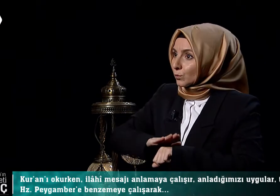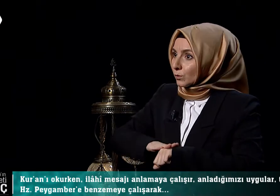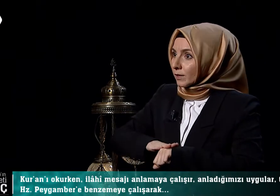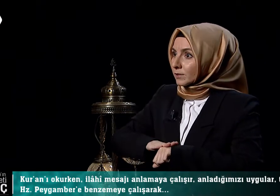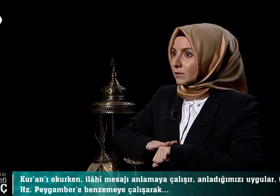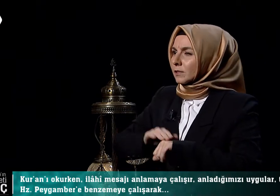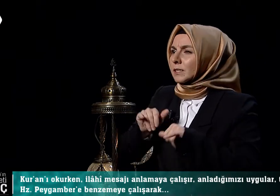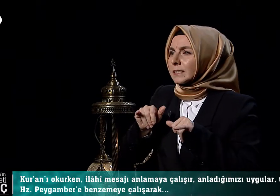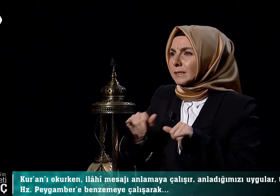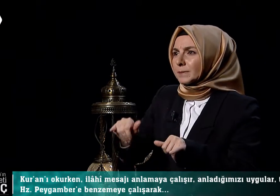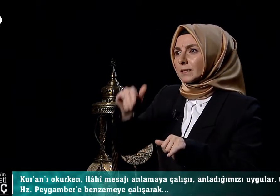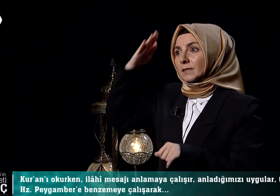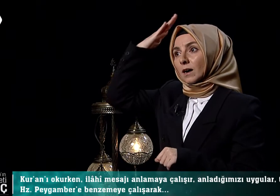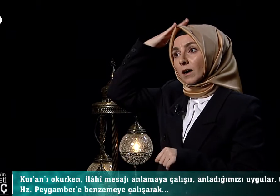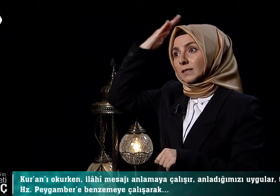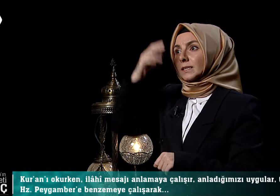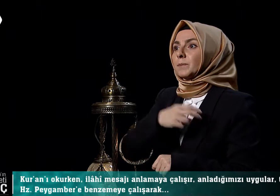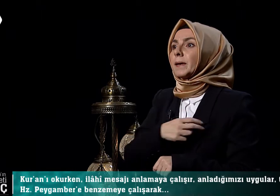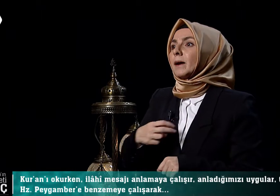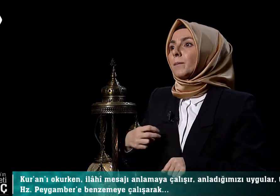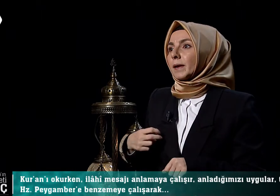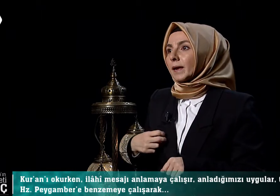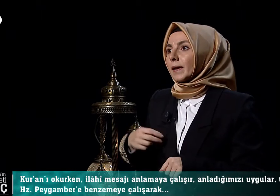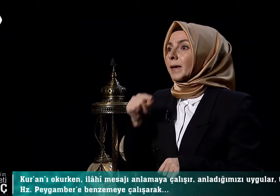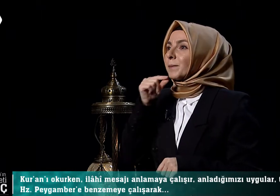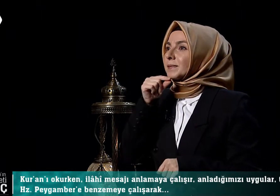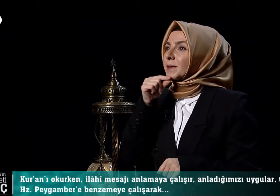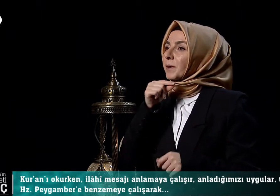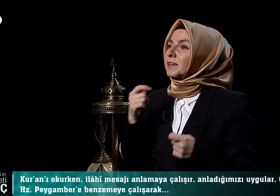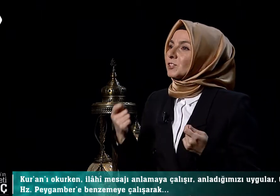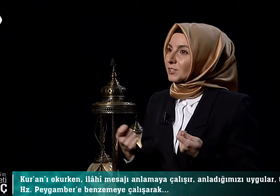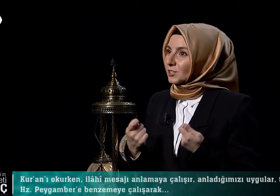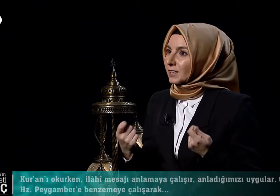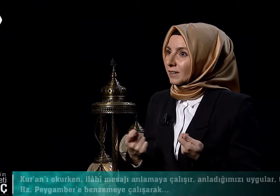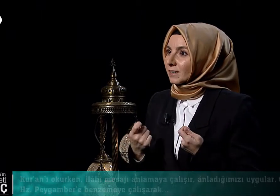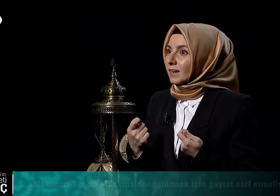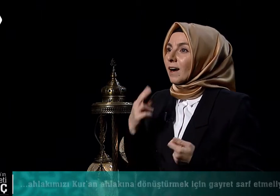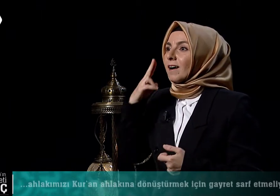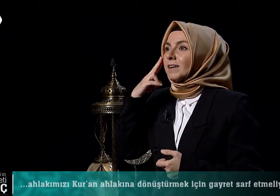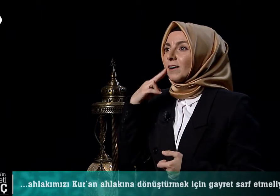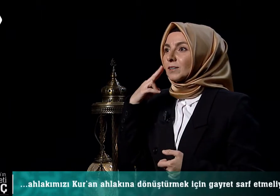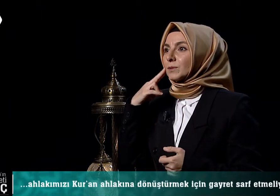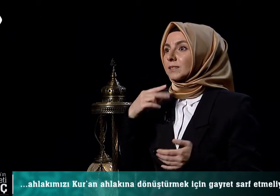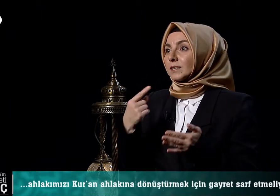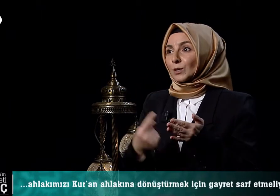uygular, tıpkı Hazreti Peygamber'e benzemeye çalışarak ahlakımızı